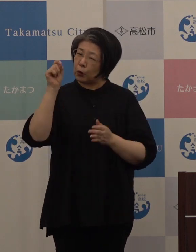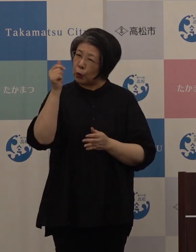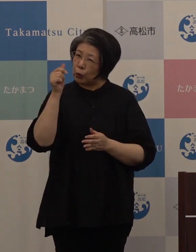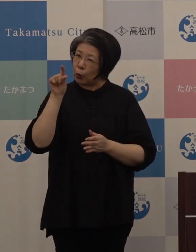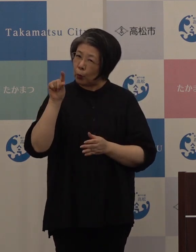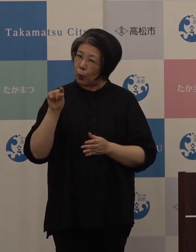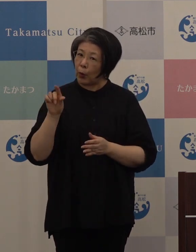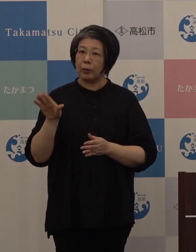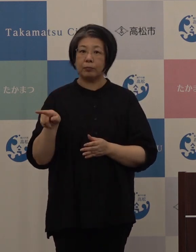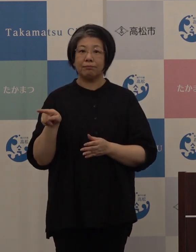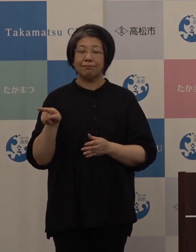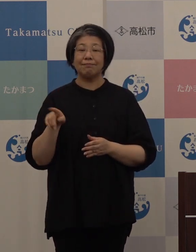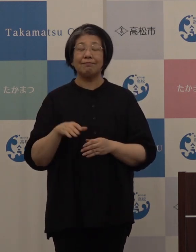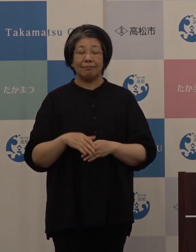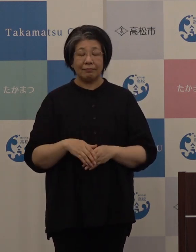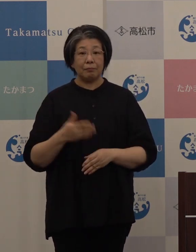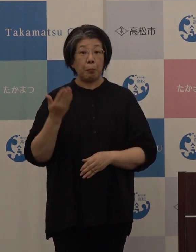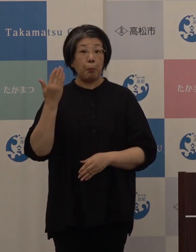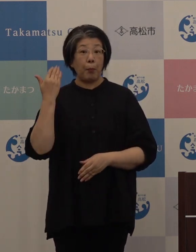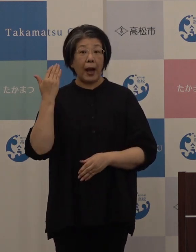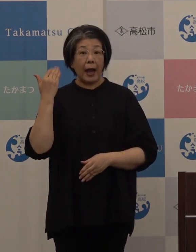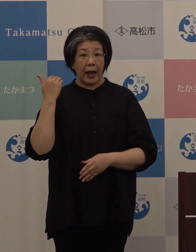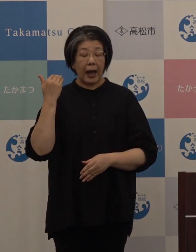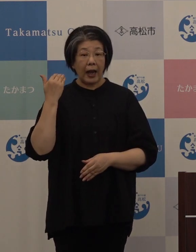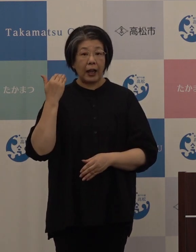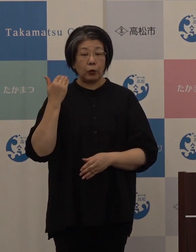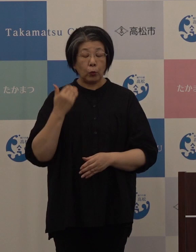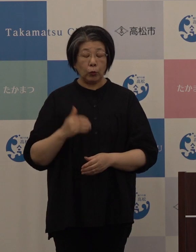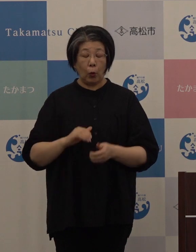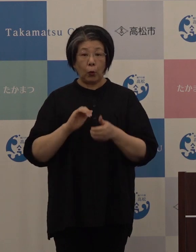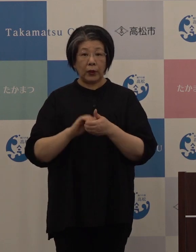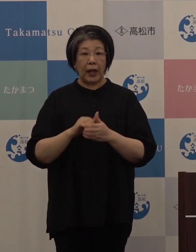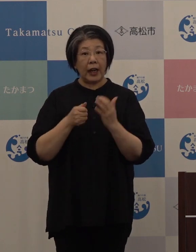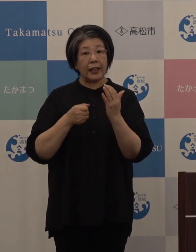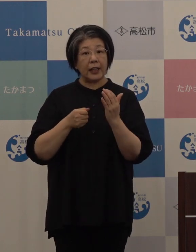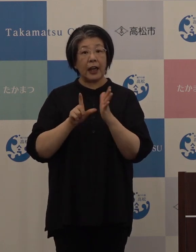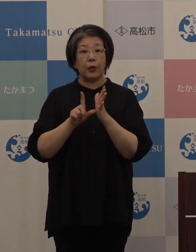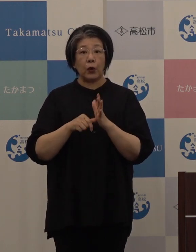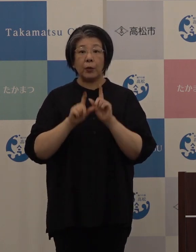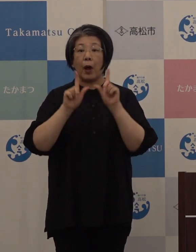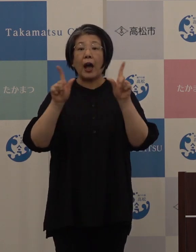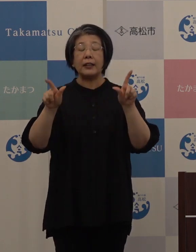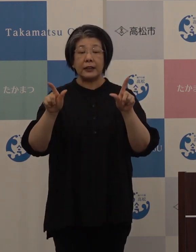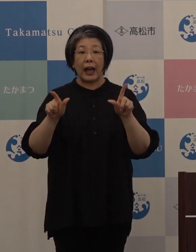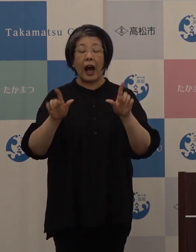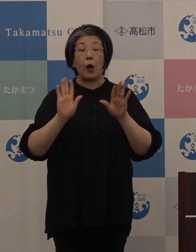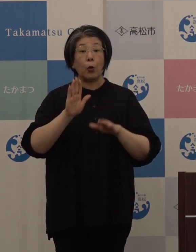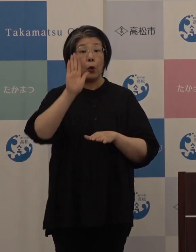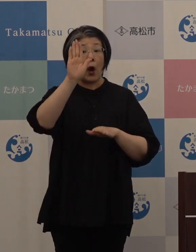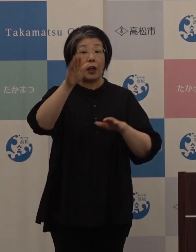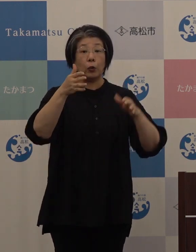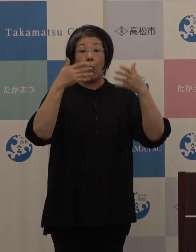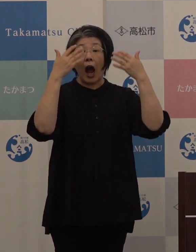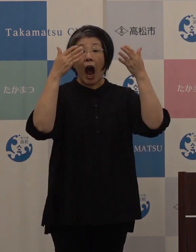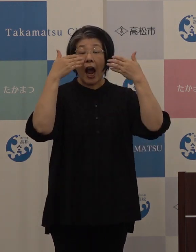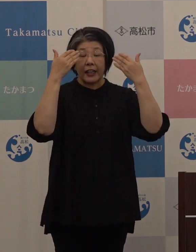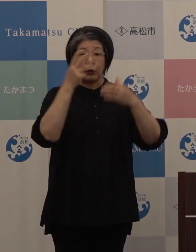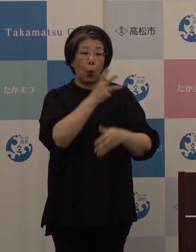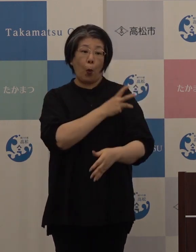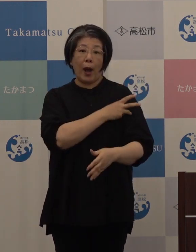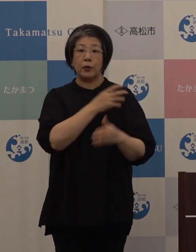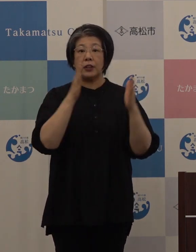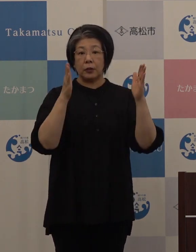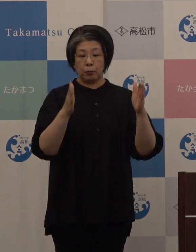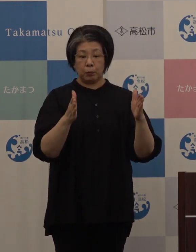ございます。前回の定例記者会見の件でも申しましたけれども、このワクチンの秋開始